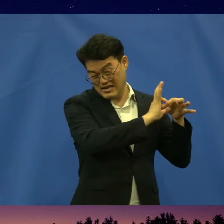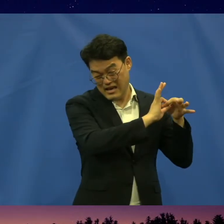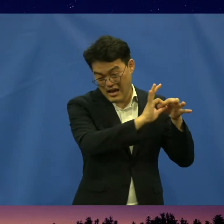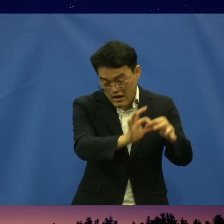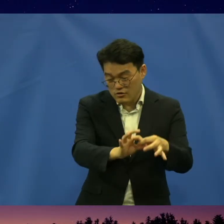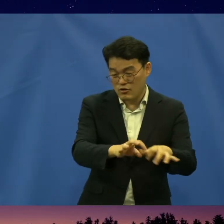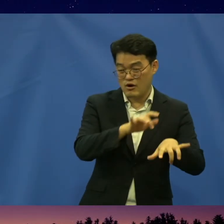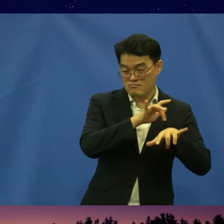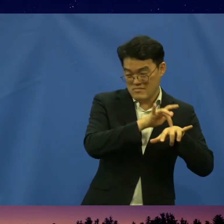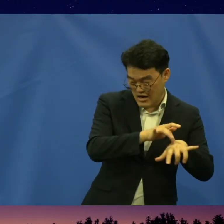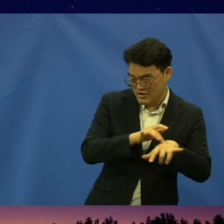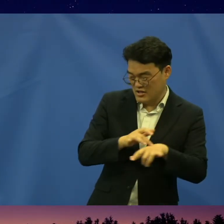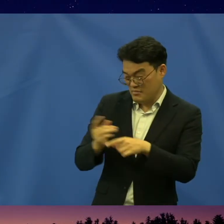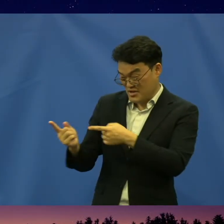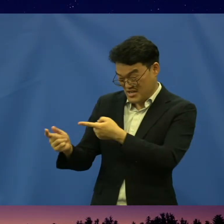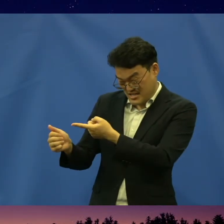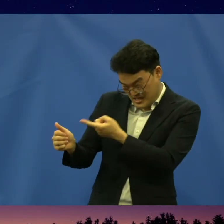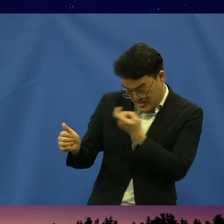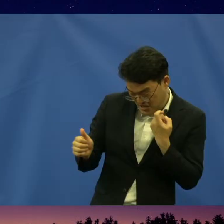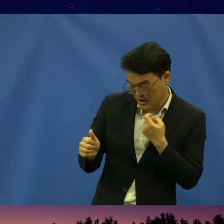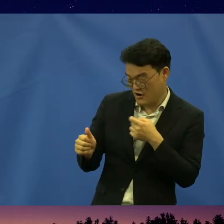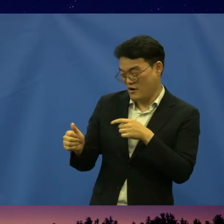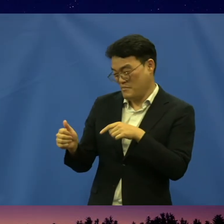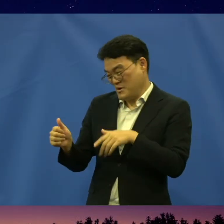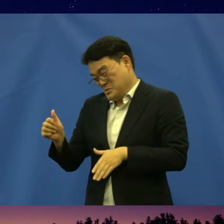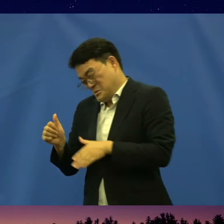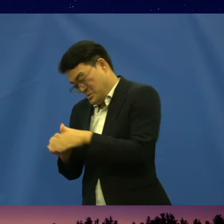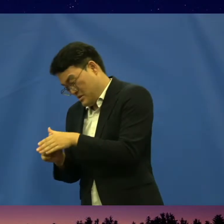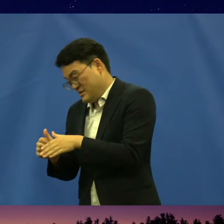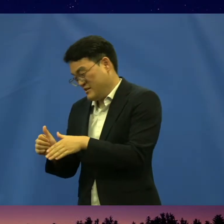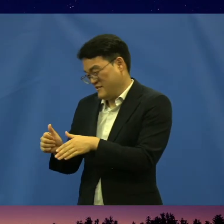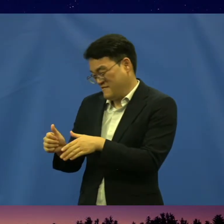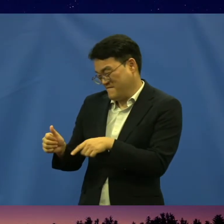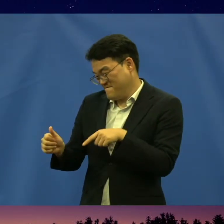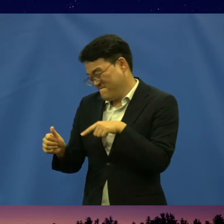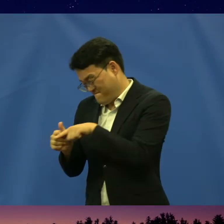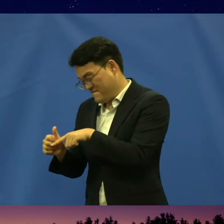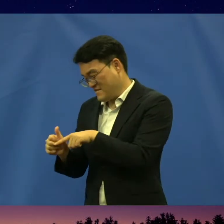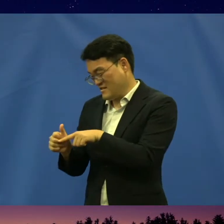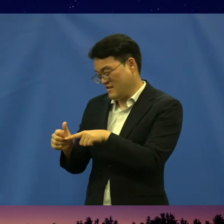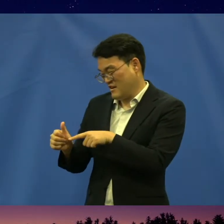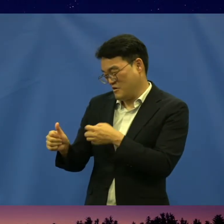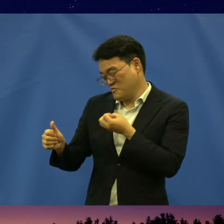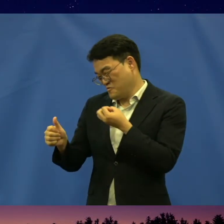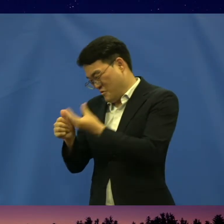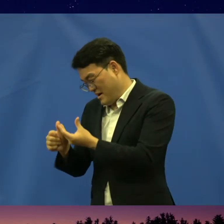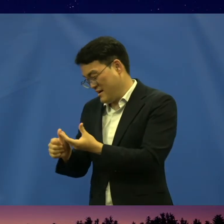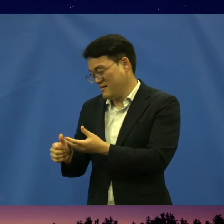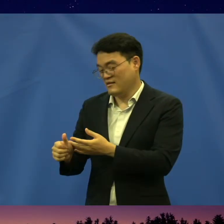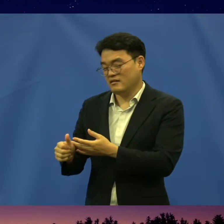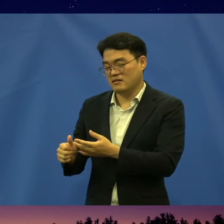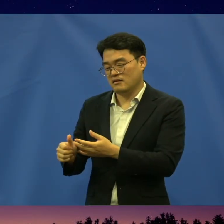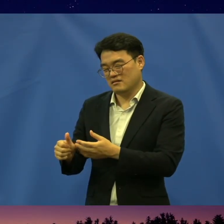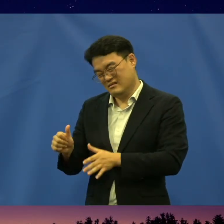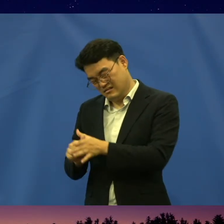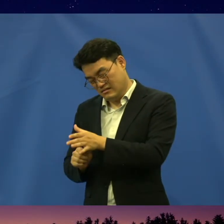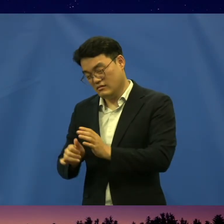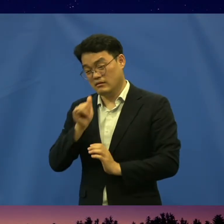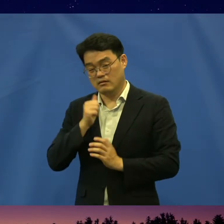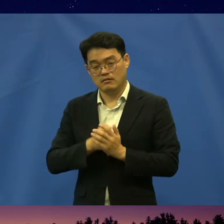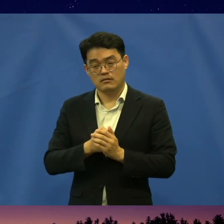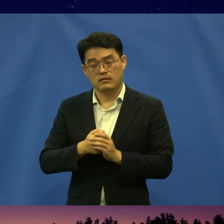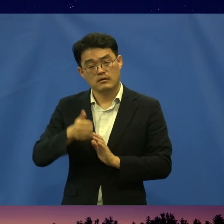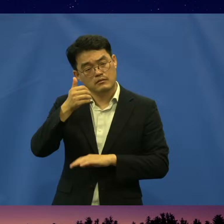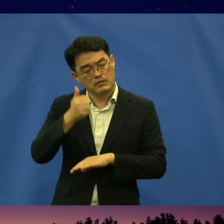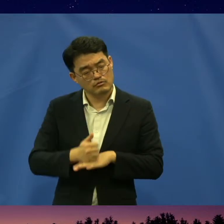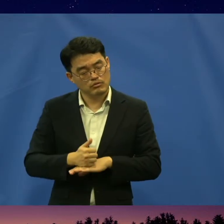않고 총공격하는 거예요. 공생의 시작부터, 태어날 때부터. 나중에 로마의 권력자들, 빌라도, 물론